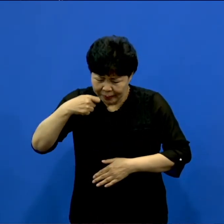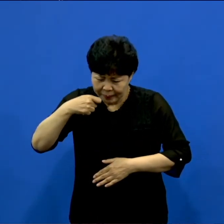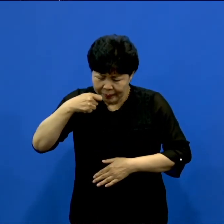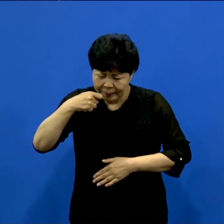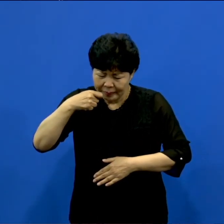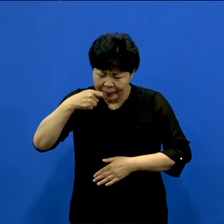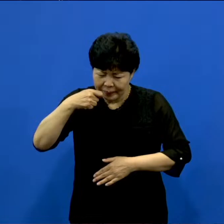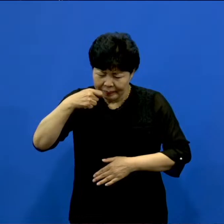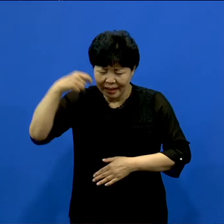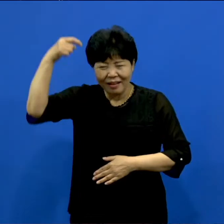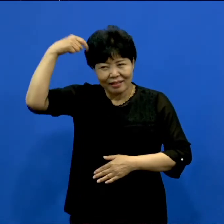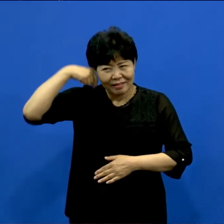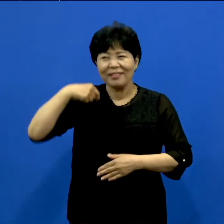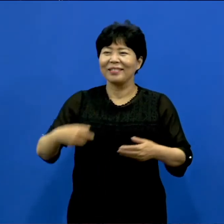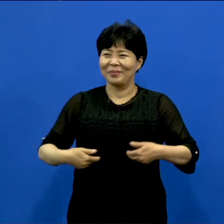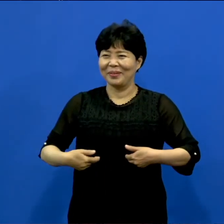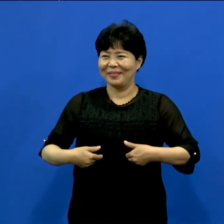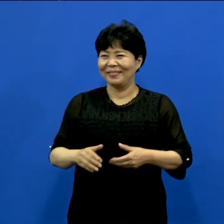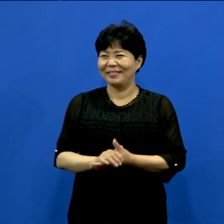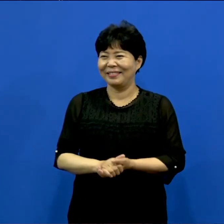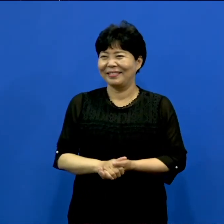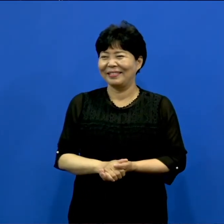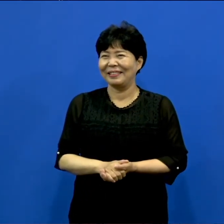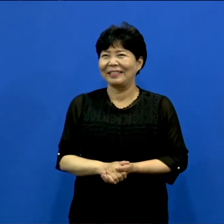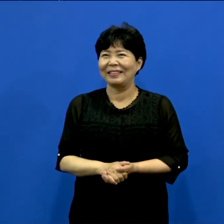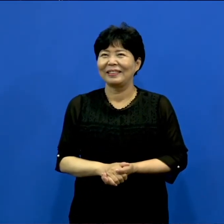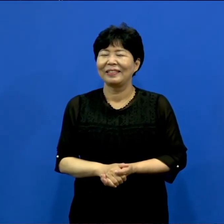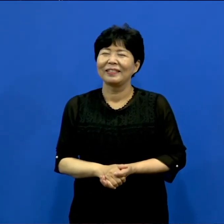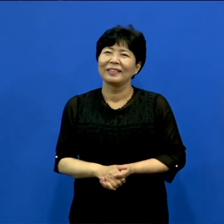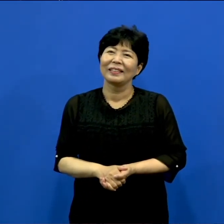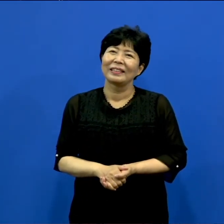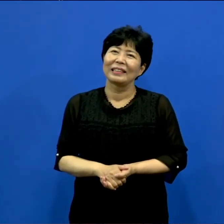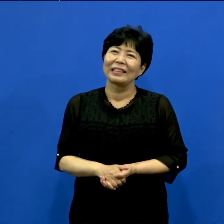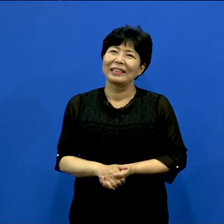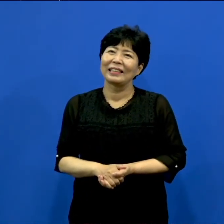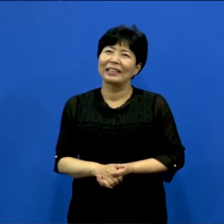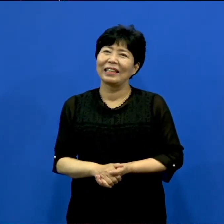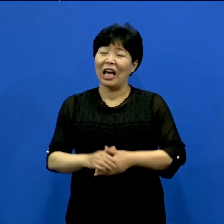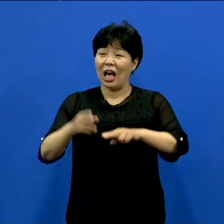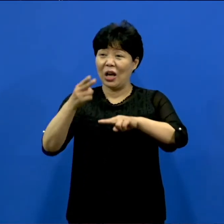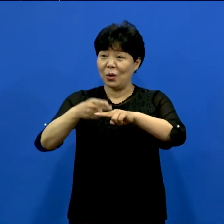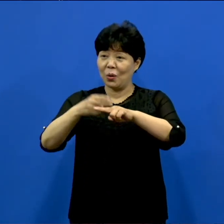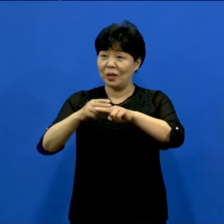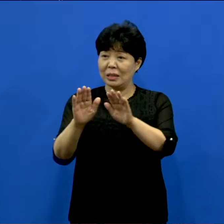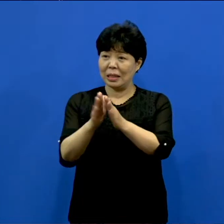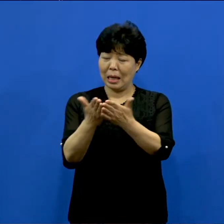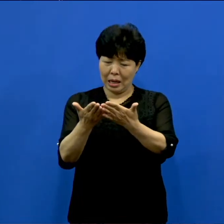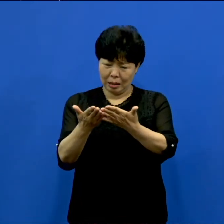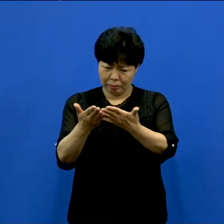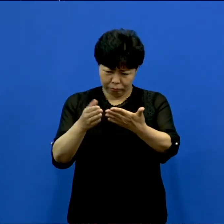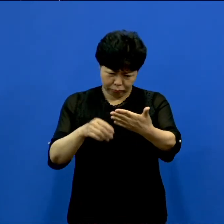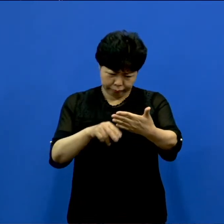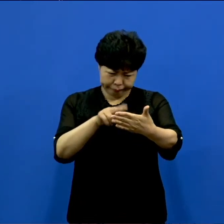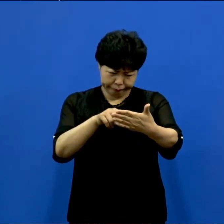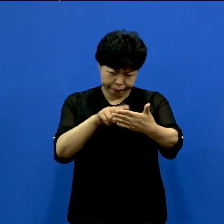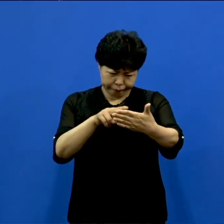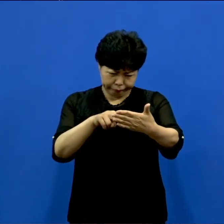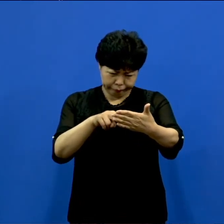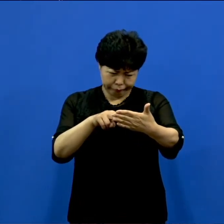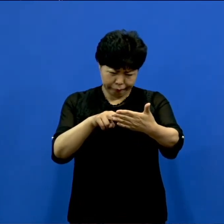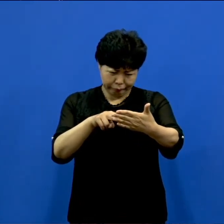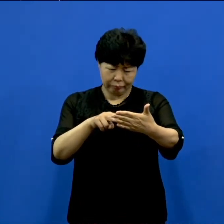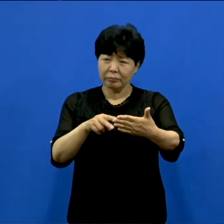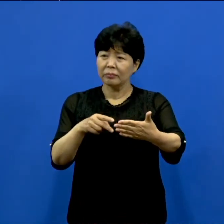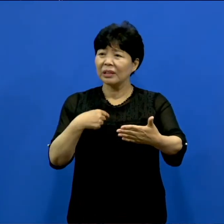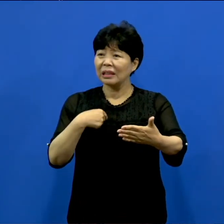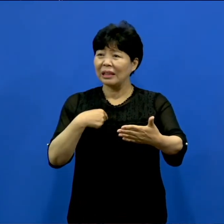분석하고 이론적으로 정리해 놓은 레포트를 가지고 온들, 요리책을 이렇게 두꺼운 것을 가져와 오본들 무슨 소용이 있겠어요?